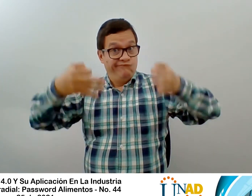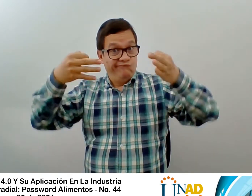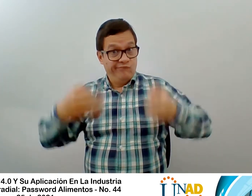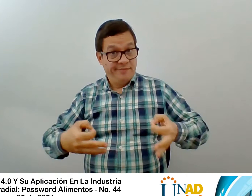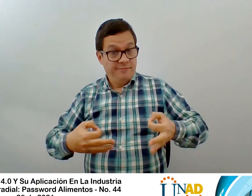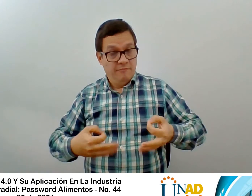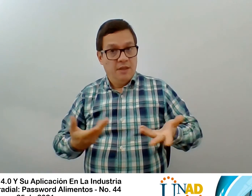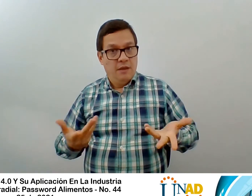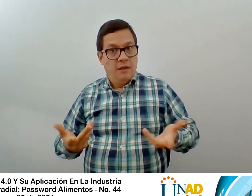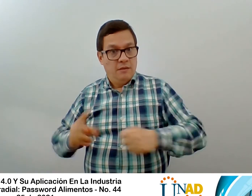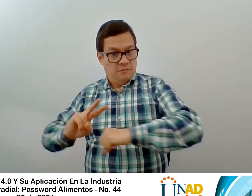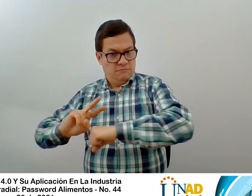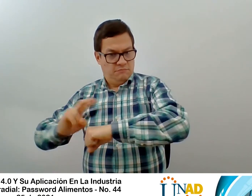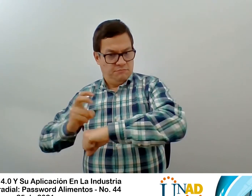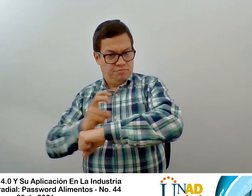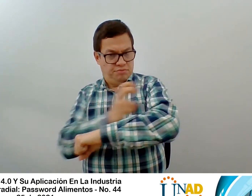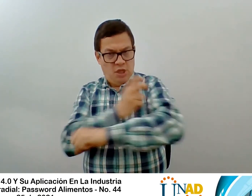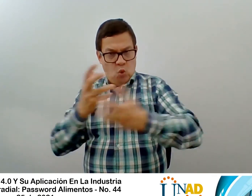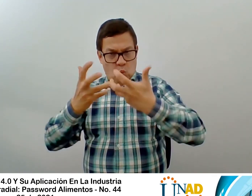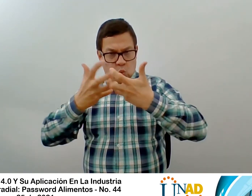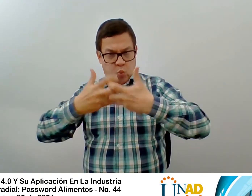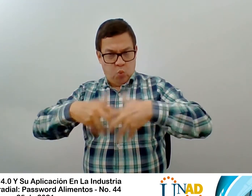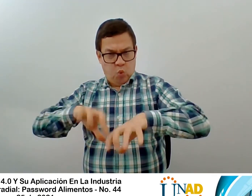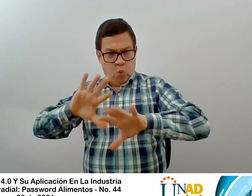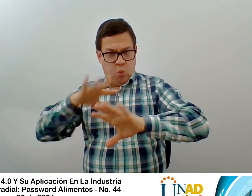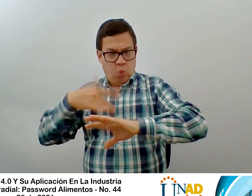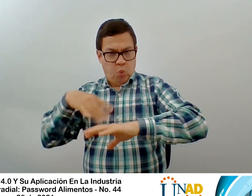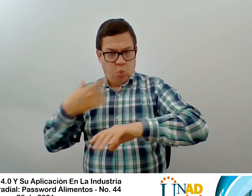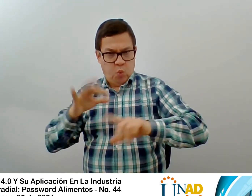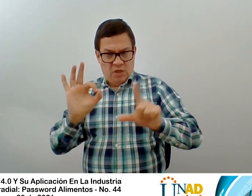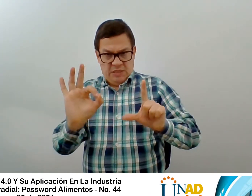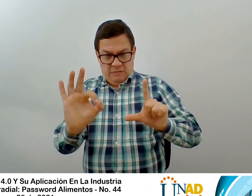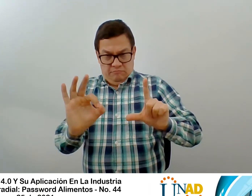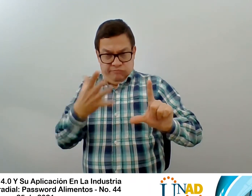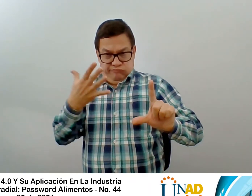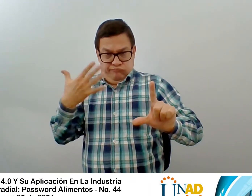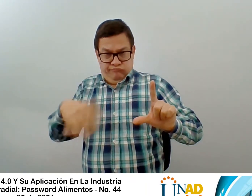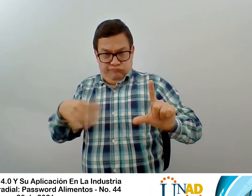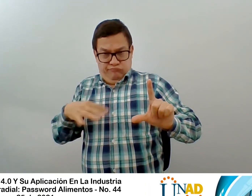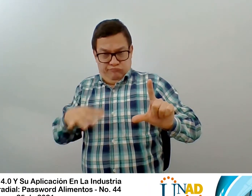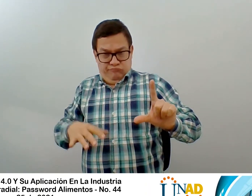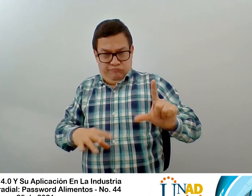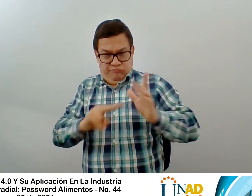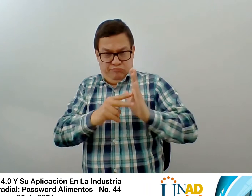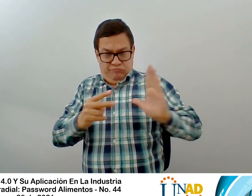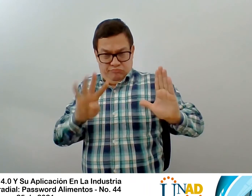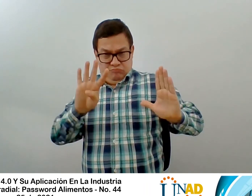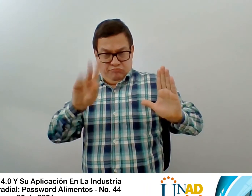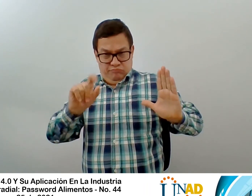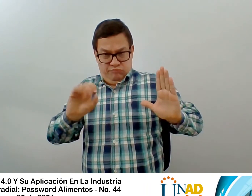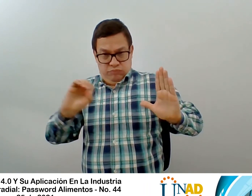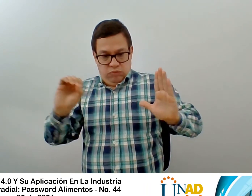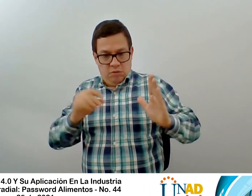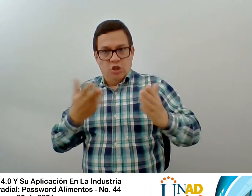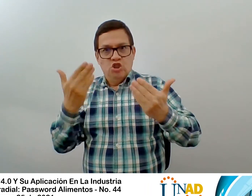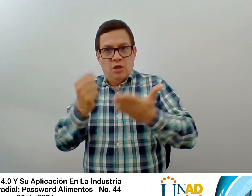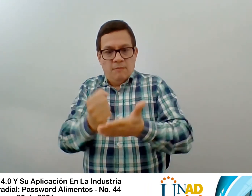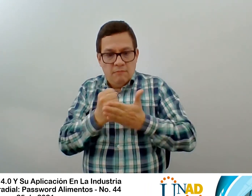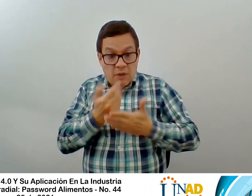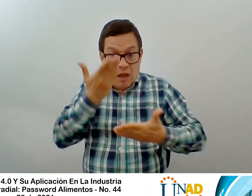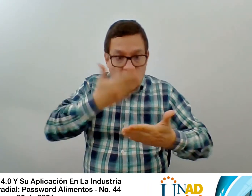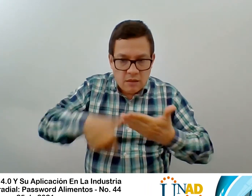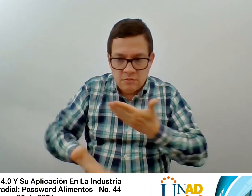Cuando se logra una tecnología que pueda realizar esa trazabilidad de forma automática tecnológica en tiempo real, vamos a ser